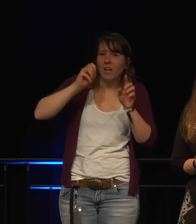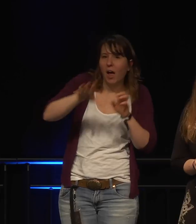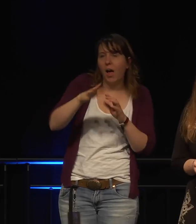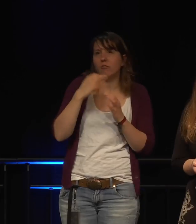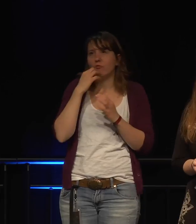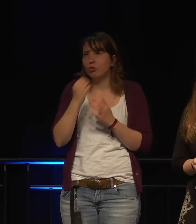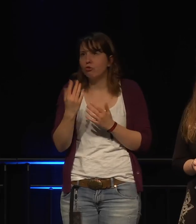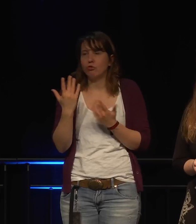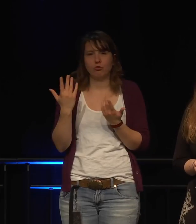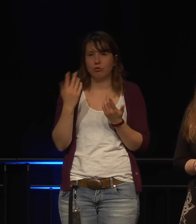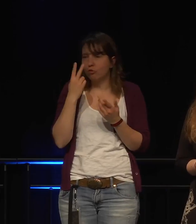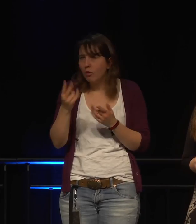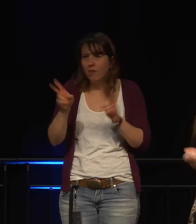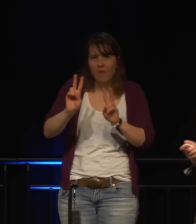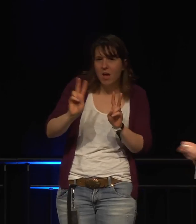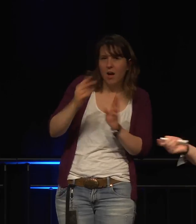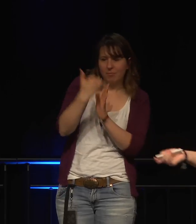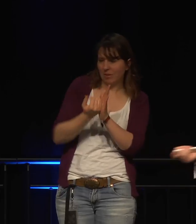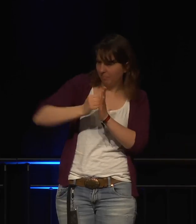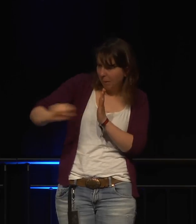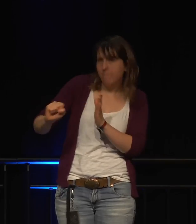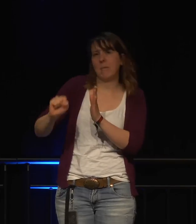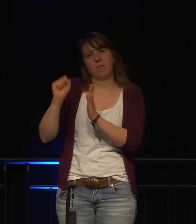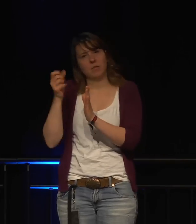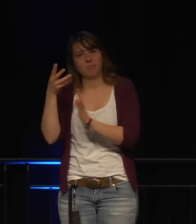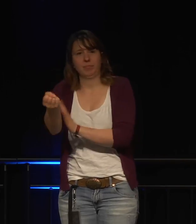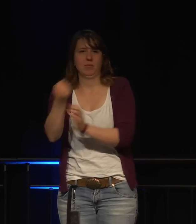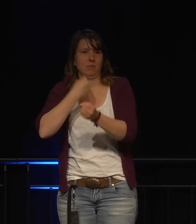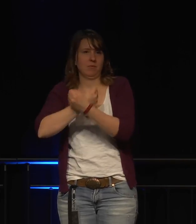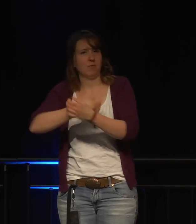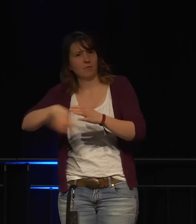justo lo que hace esta organización, que es...